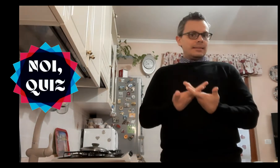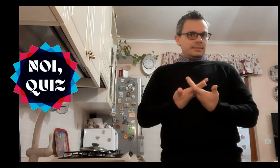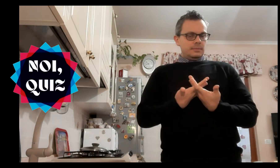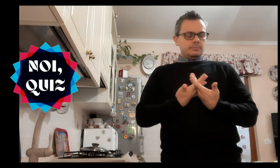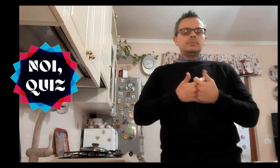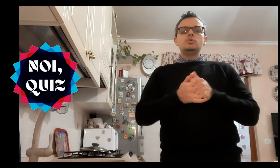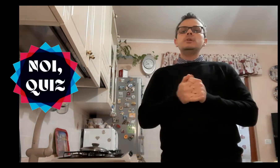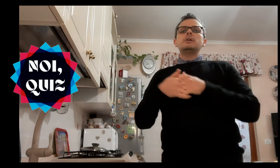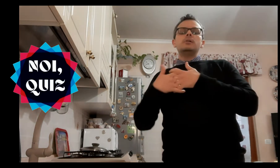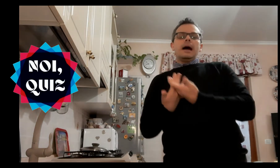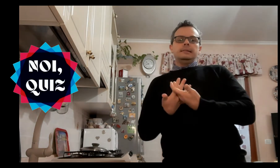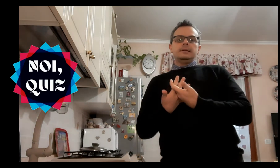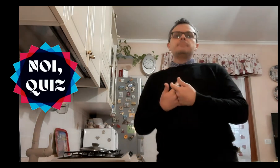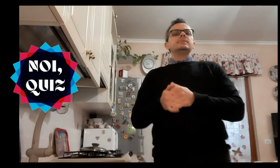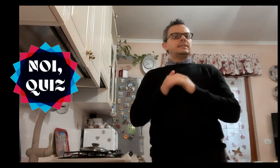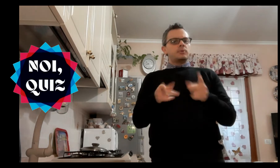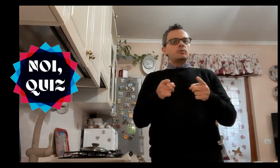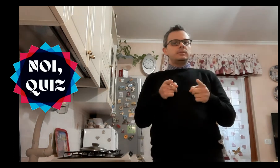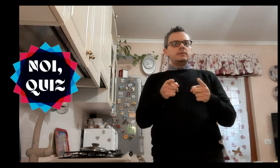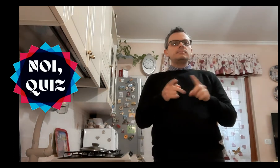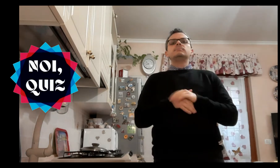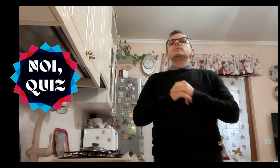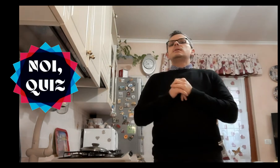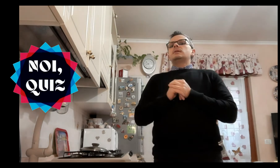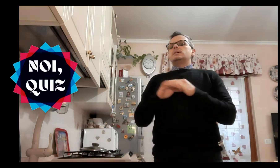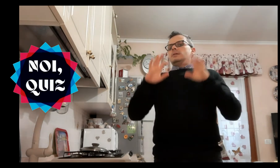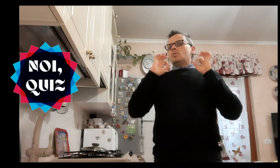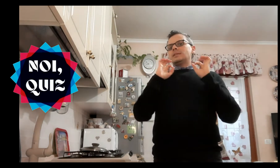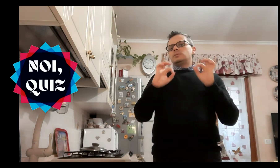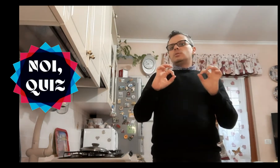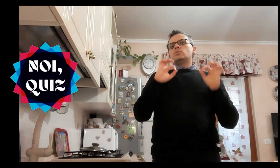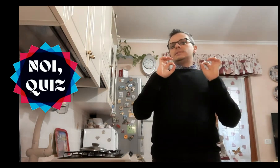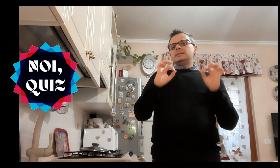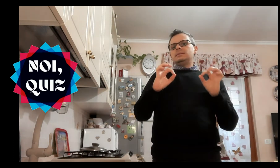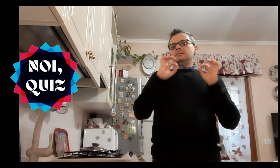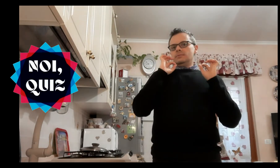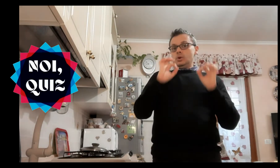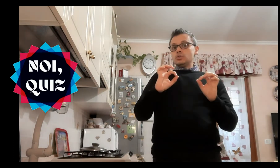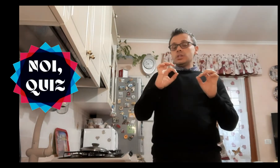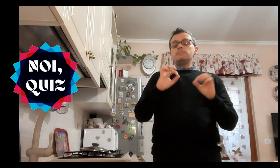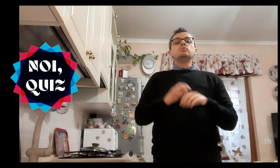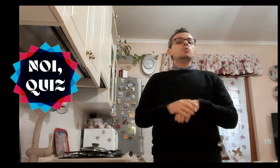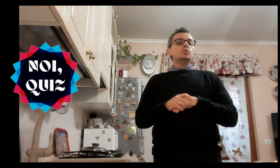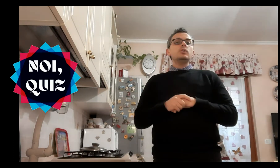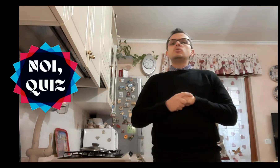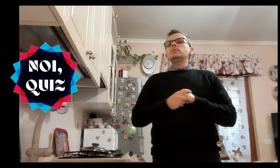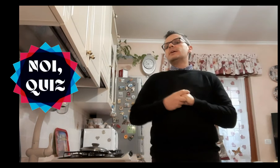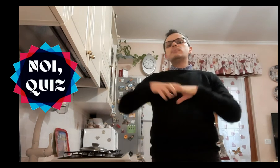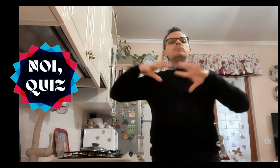adatti, l'uno o l'altra. Siete pronti? Quattro quesiti veloci più uno in cui faremo un po'